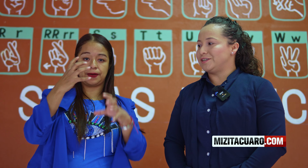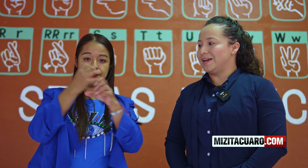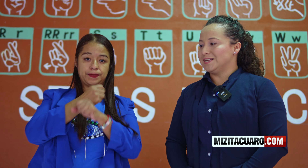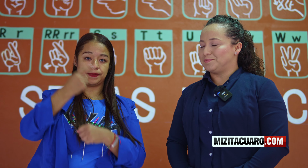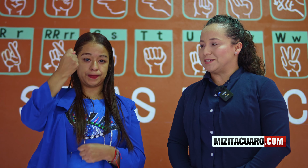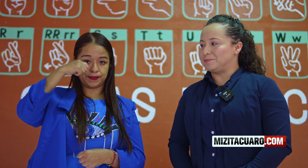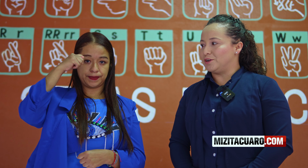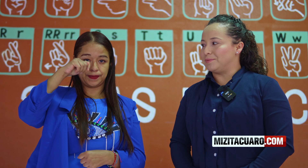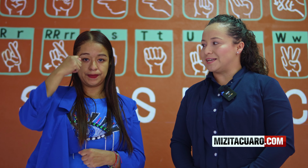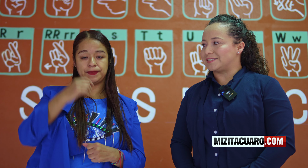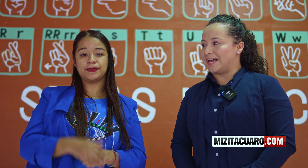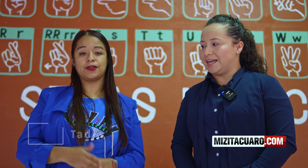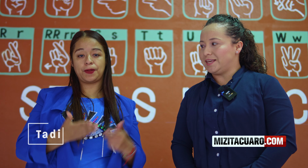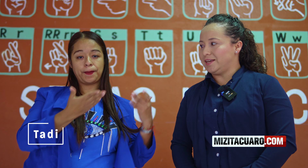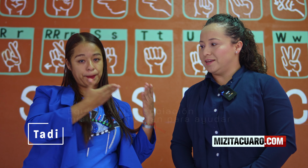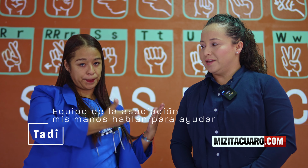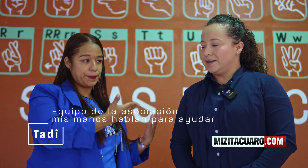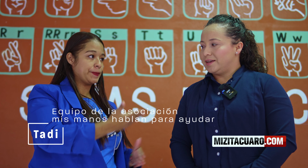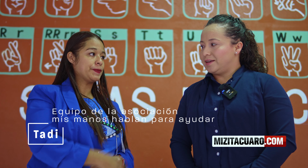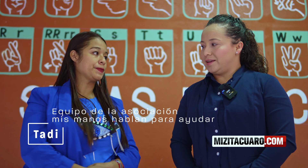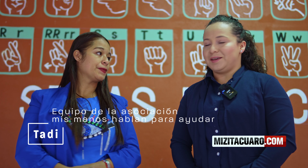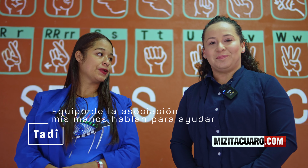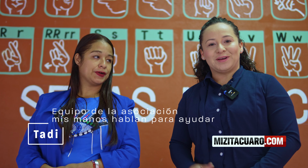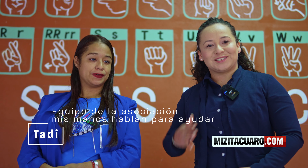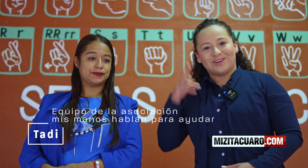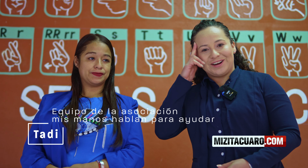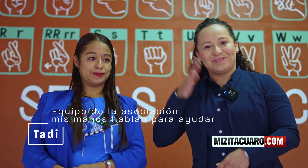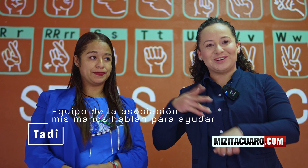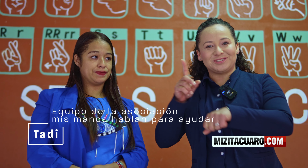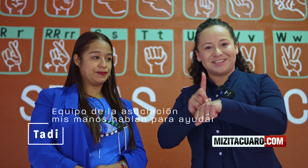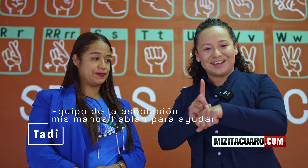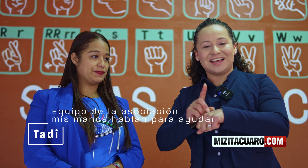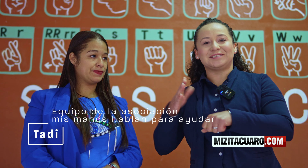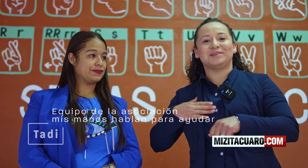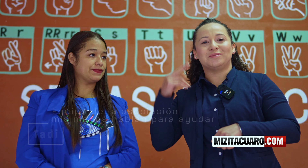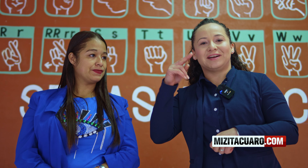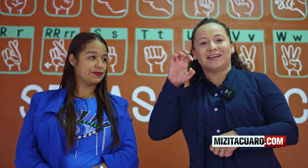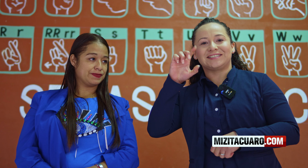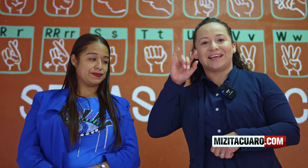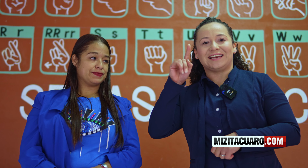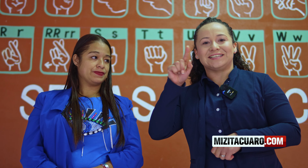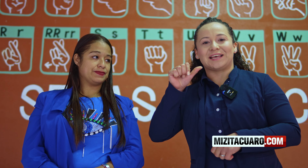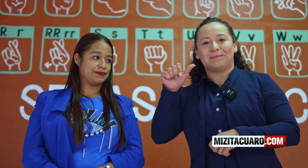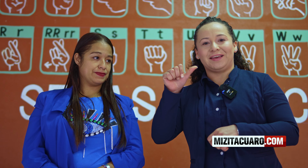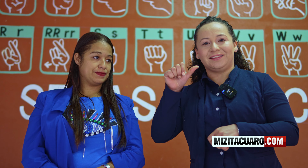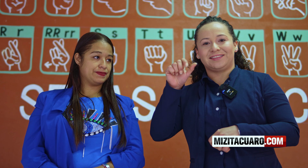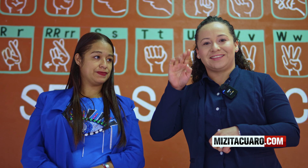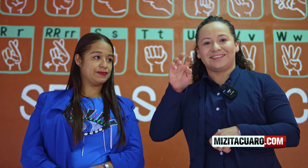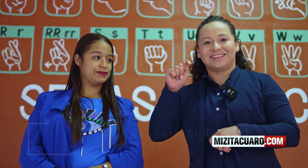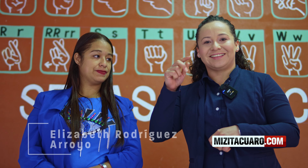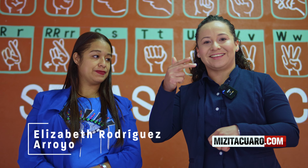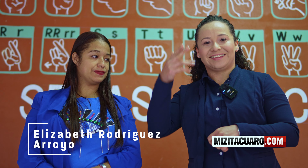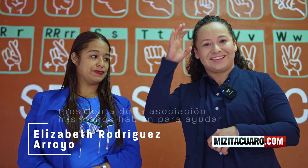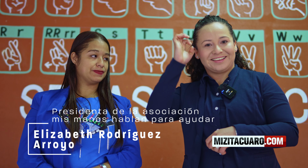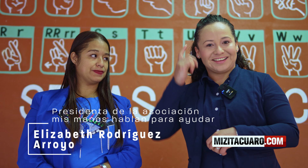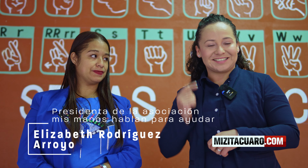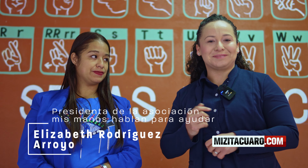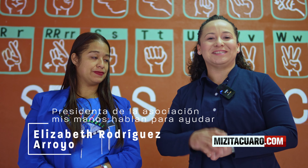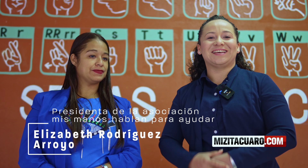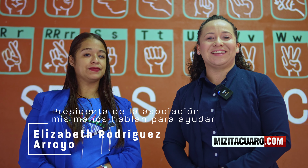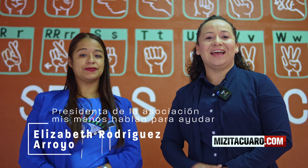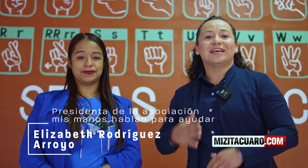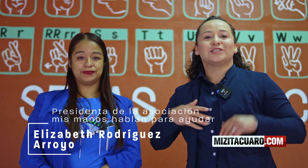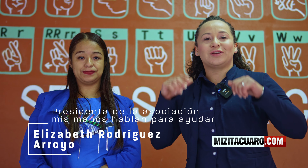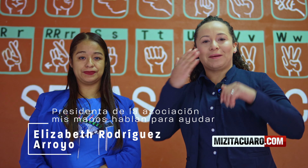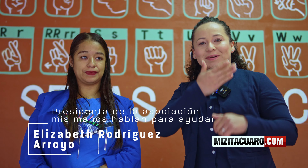Hola, buenos días. Pues mi nombre es Tadi. Y pues hola, buenos días. Mi nombre es Elizabeth. Esta